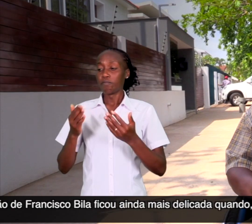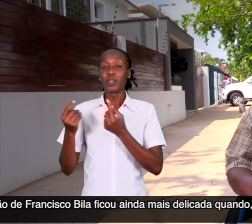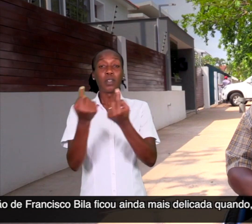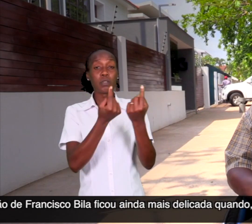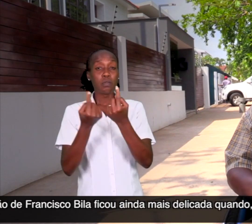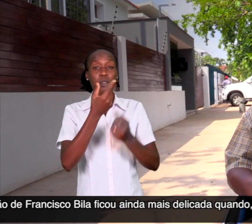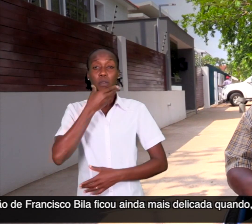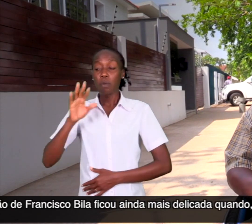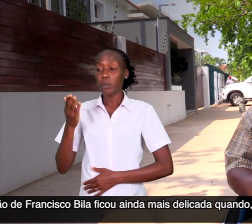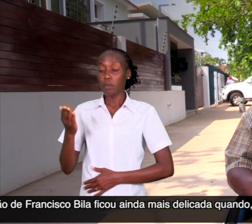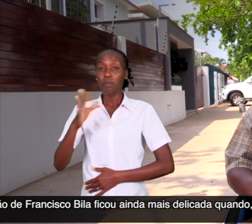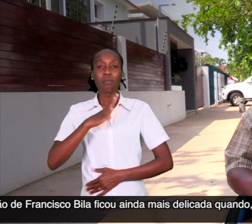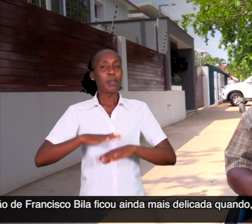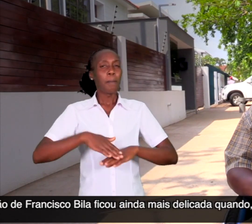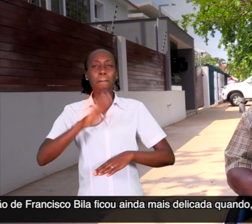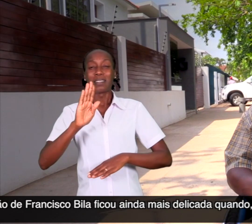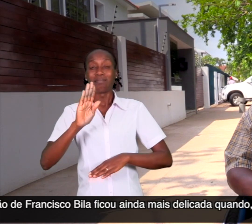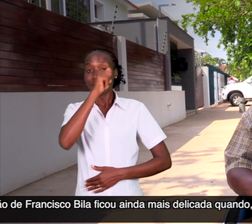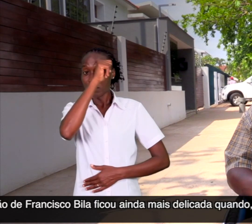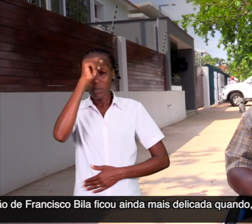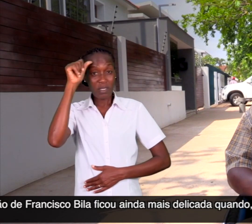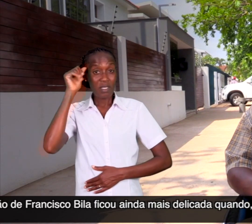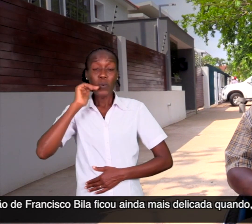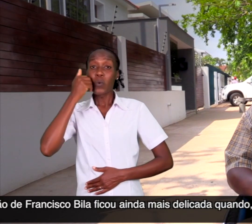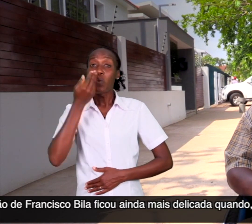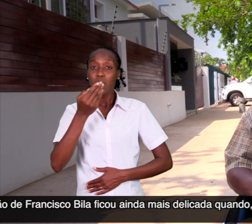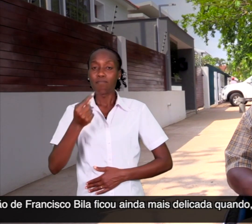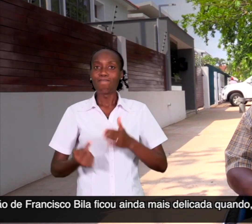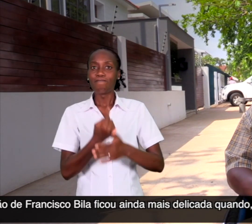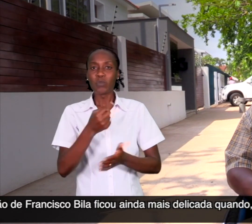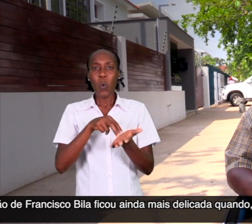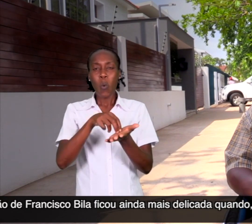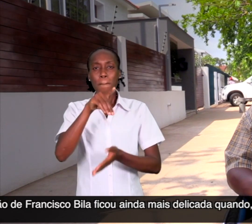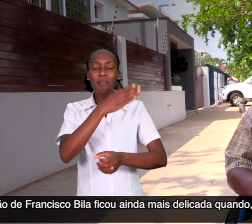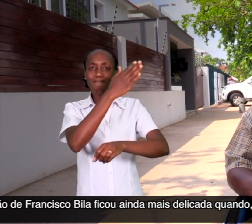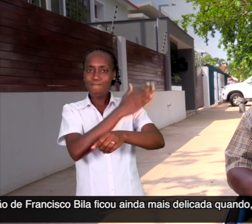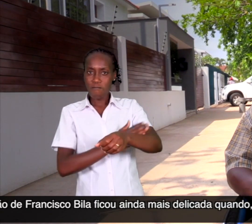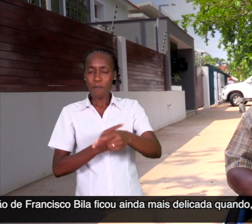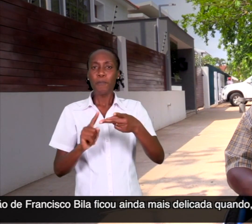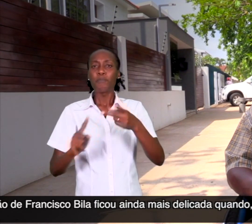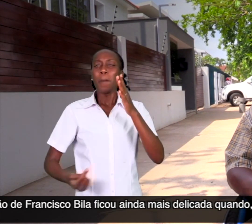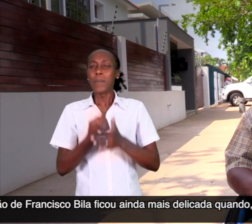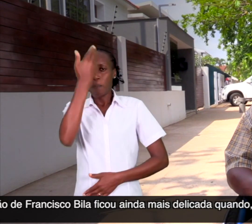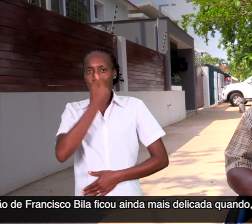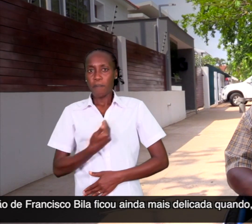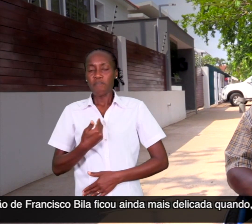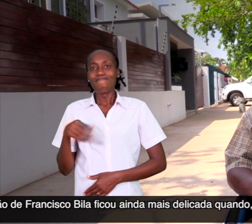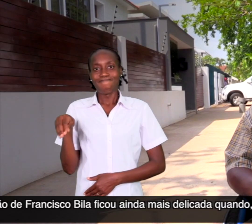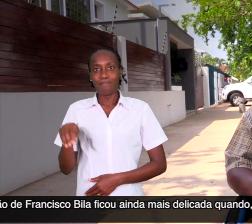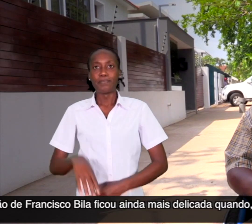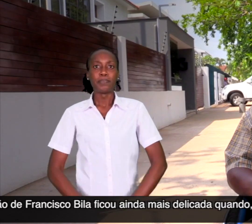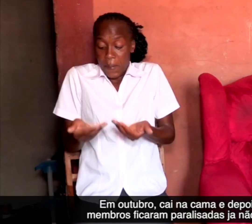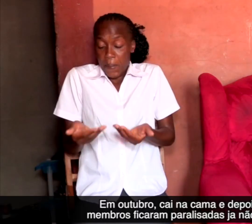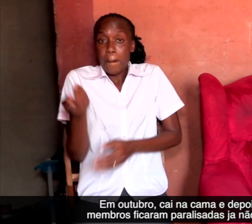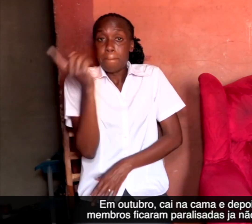A situação de Francisco Bila ficou ainda mais delicada quando, depois da amputação, veio a